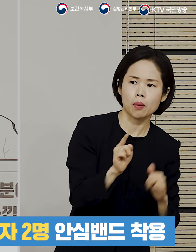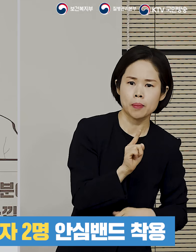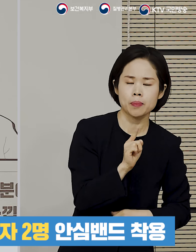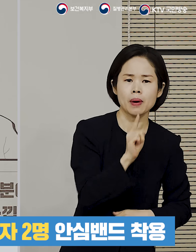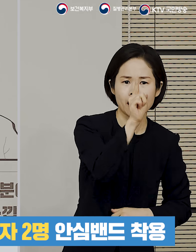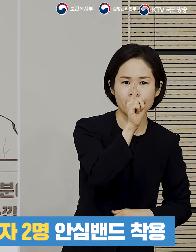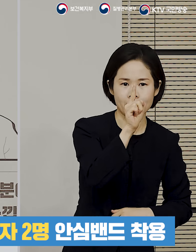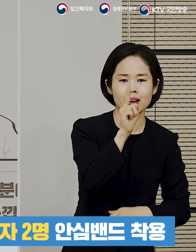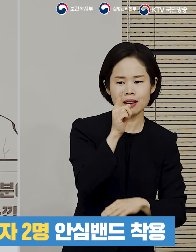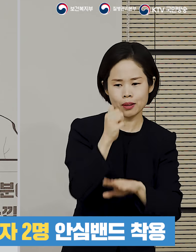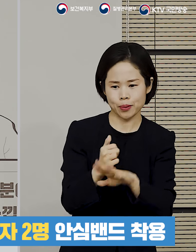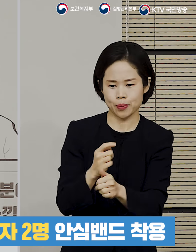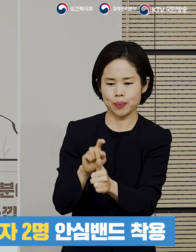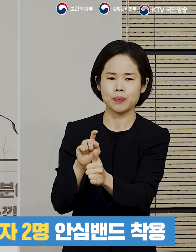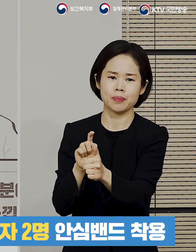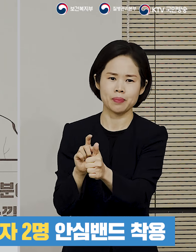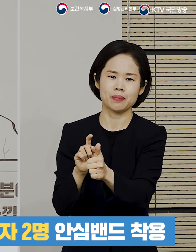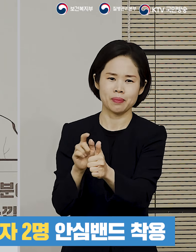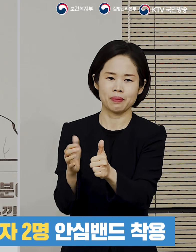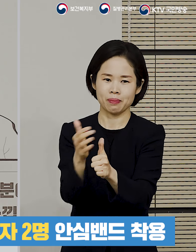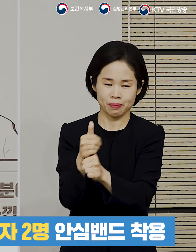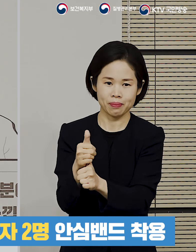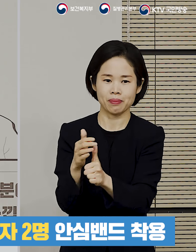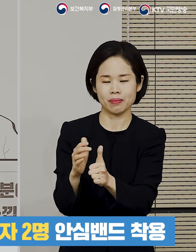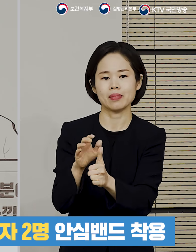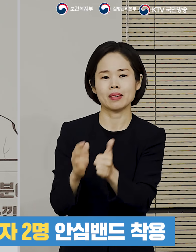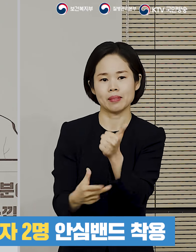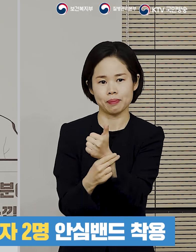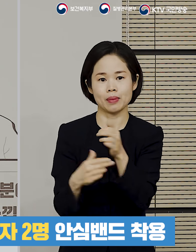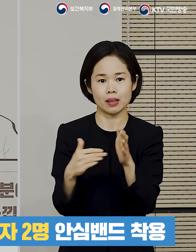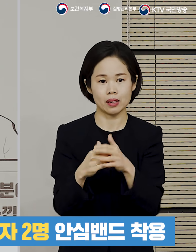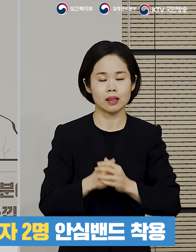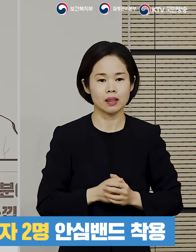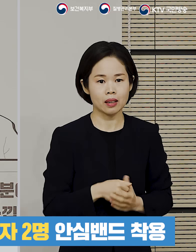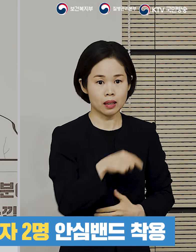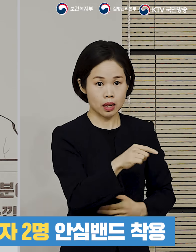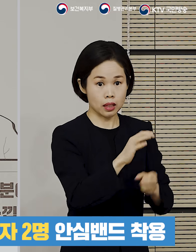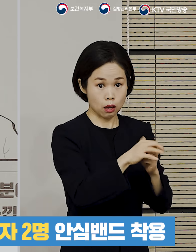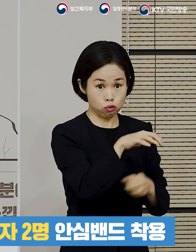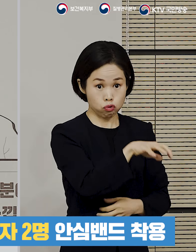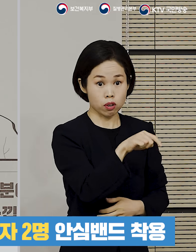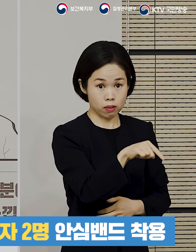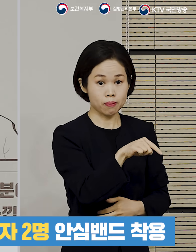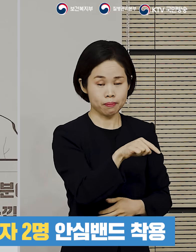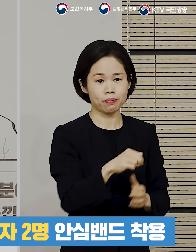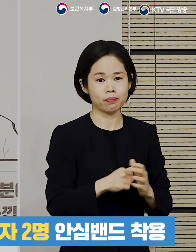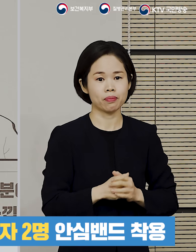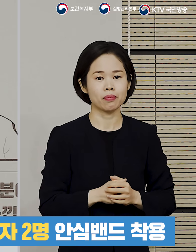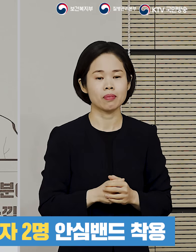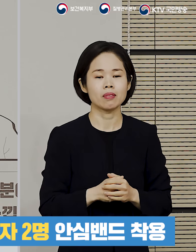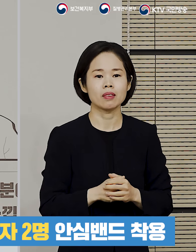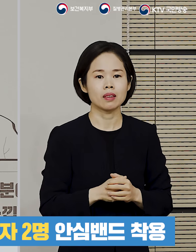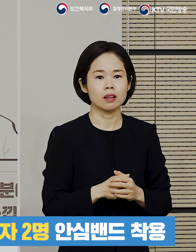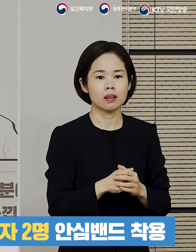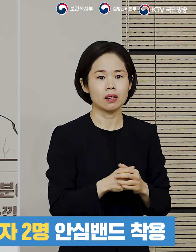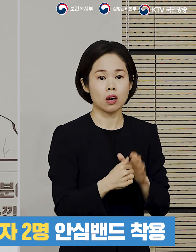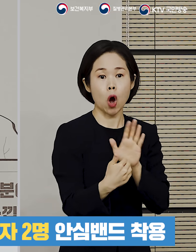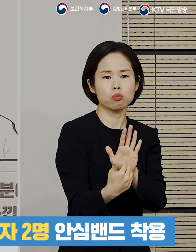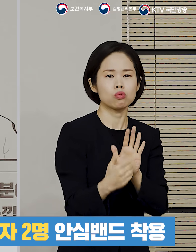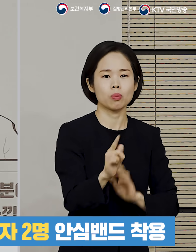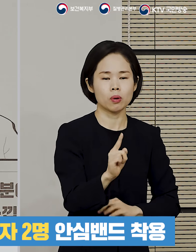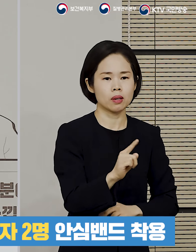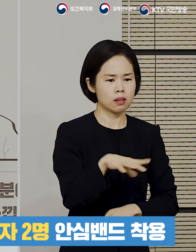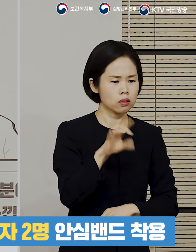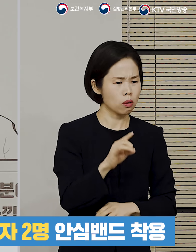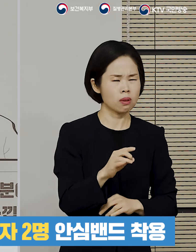오후에 안심밴드를 착용을 했습니다. 그 거부한 사례는 그 대구에서 격리지 이탈하셨던 분이